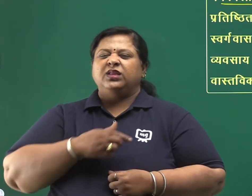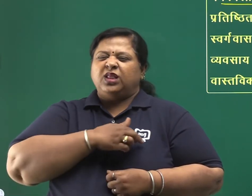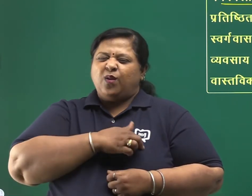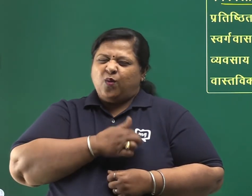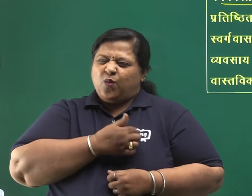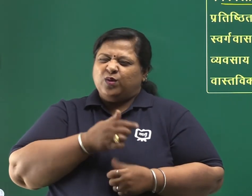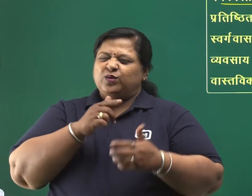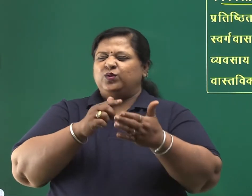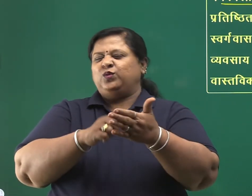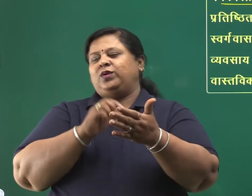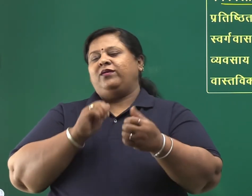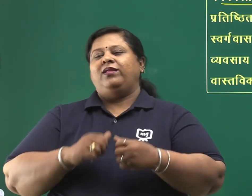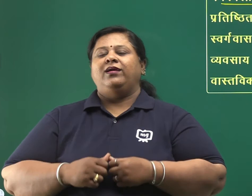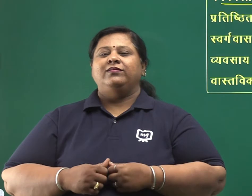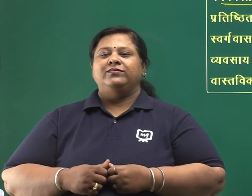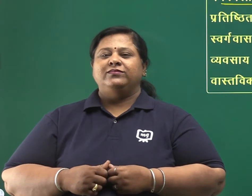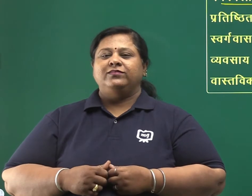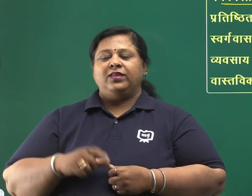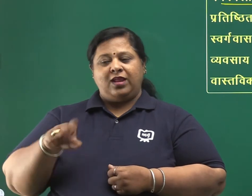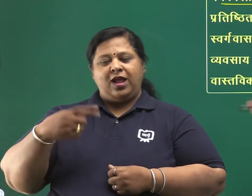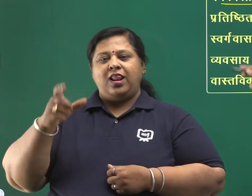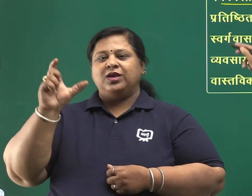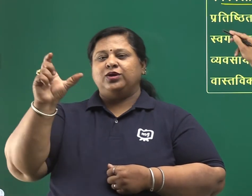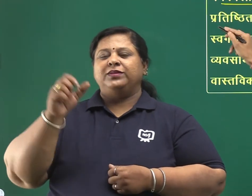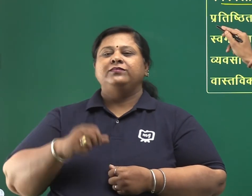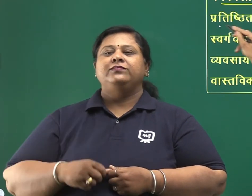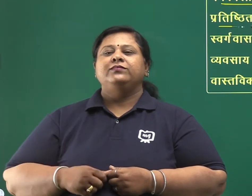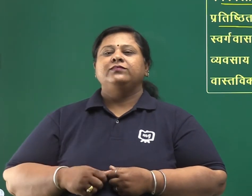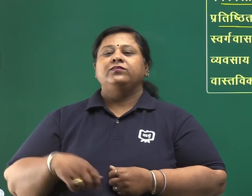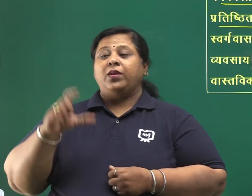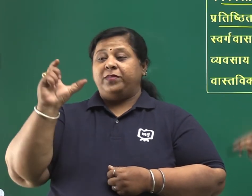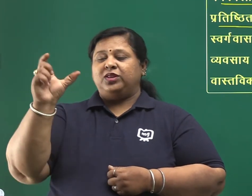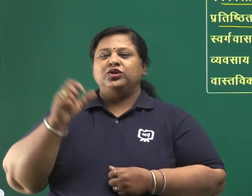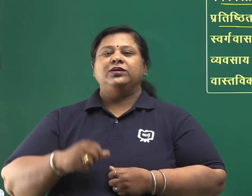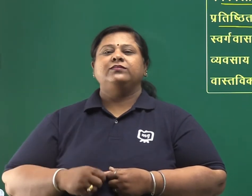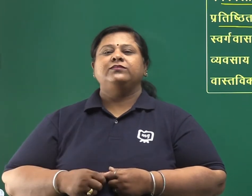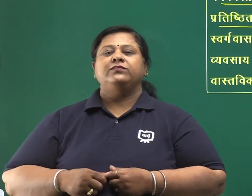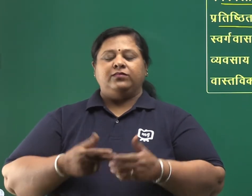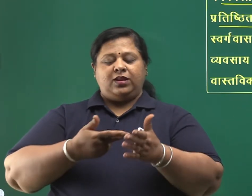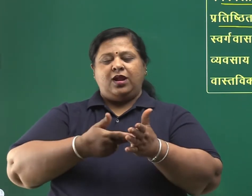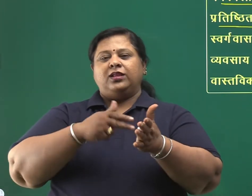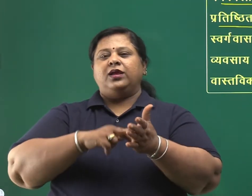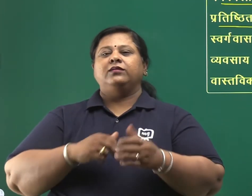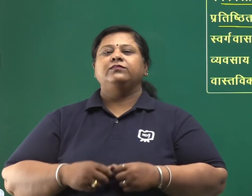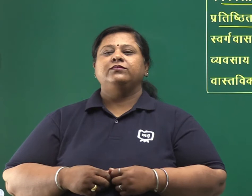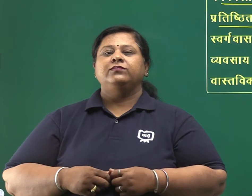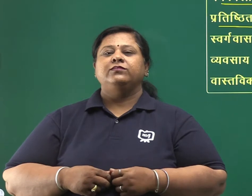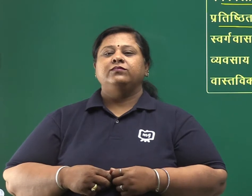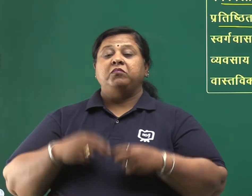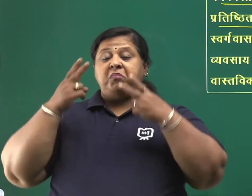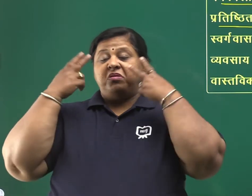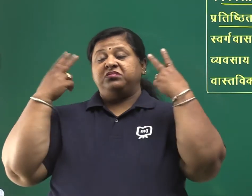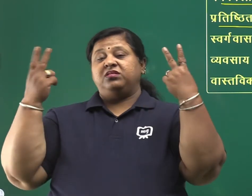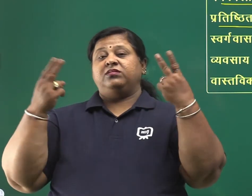को छूने वाला। अगला शब्द प्रतिष्ठित, अर्थ होगा